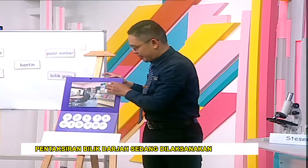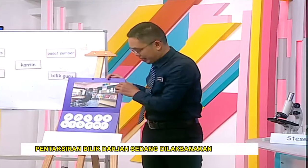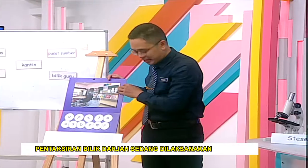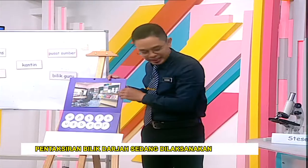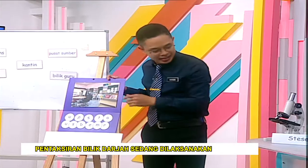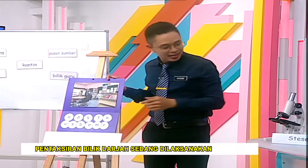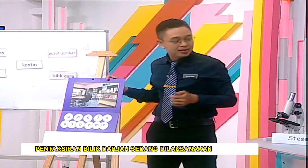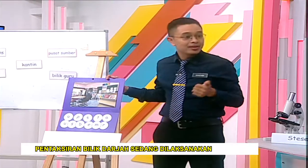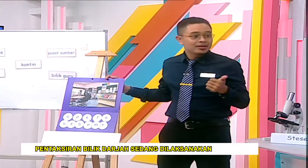Okey.